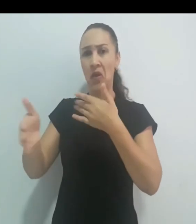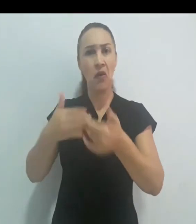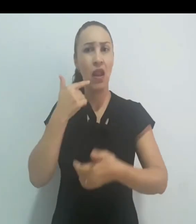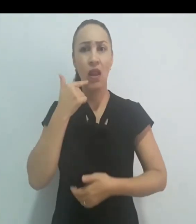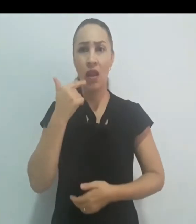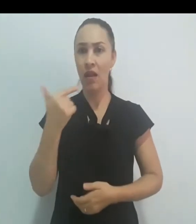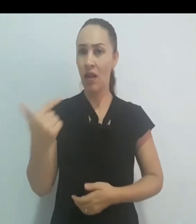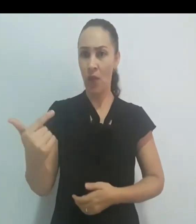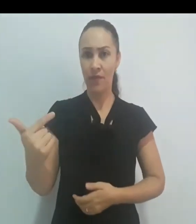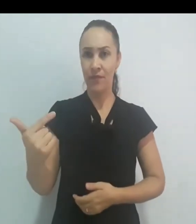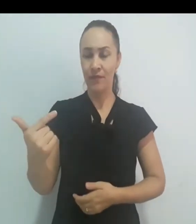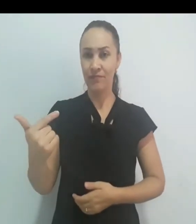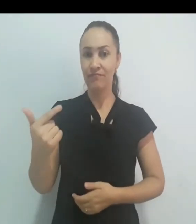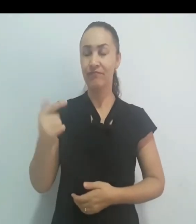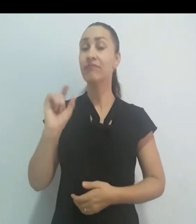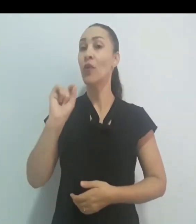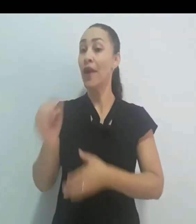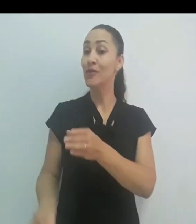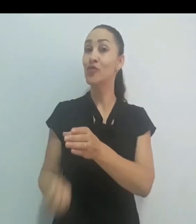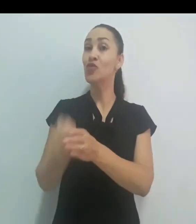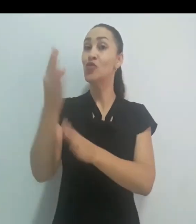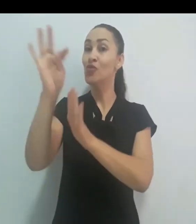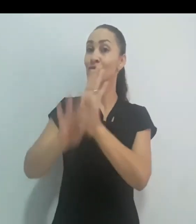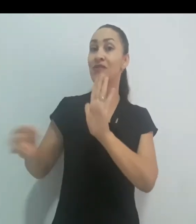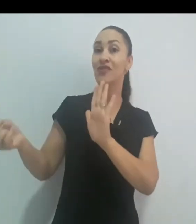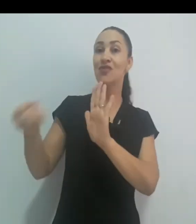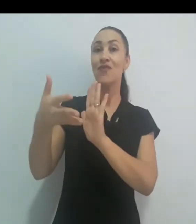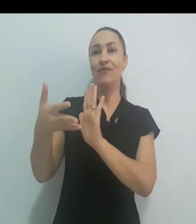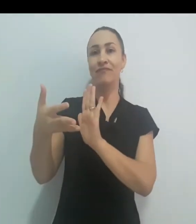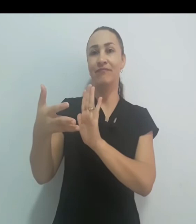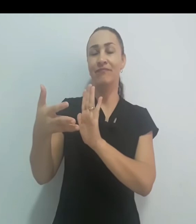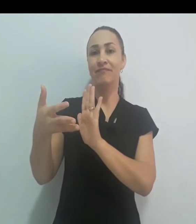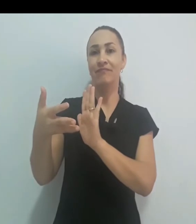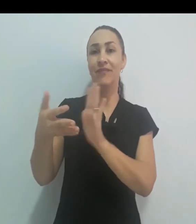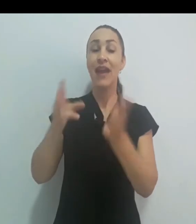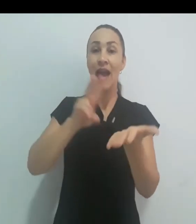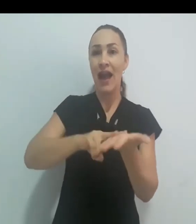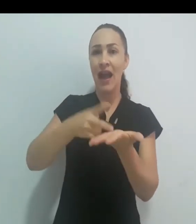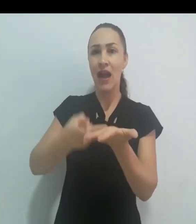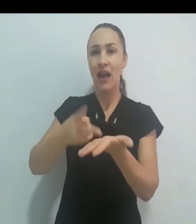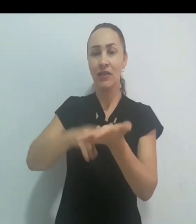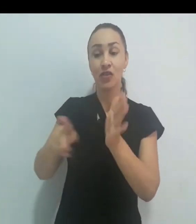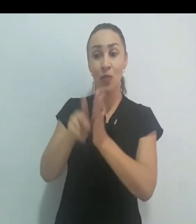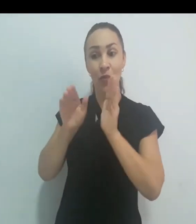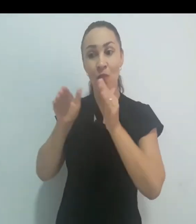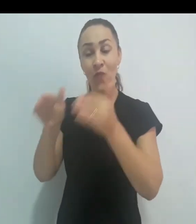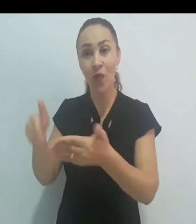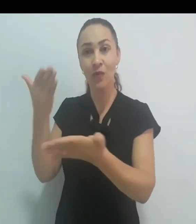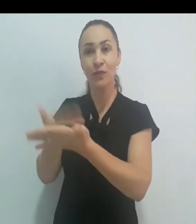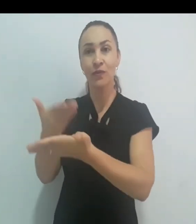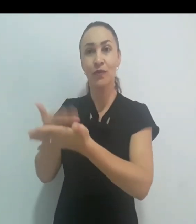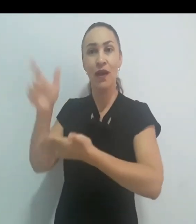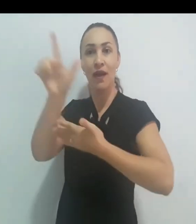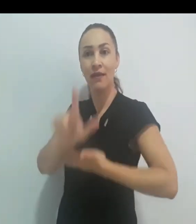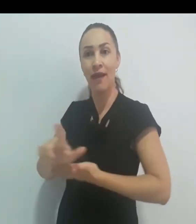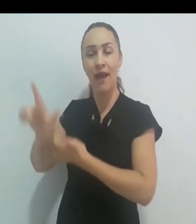qual língua for, a gente cria um novo texto. né? Então, a tradução nos estudos literários